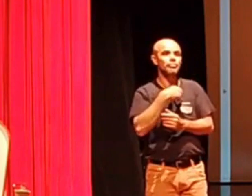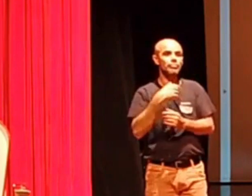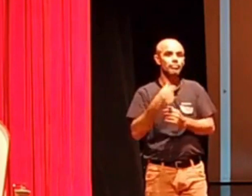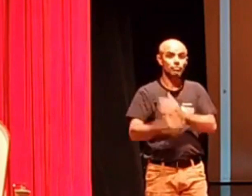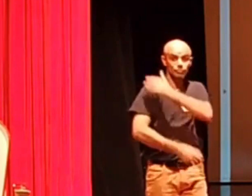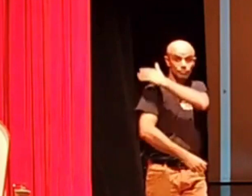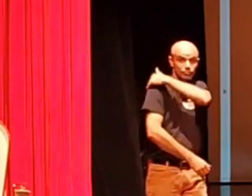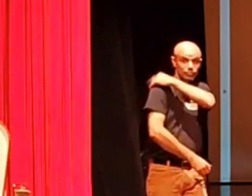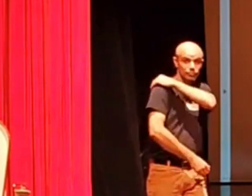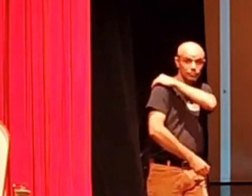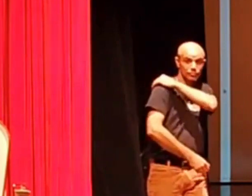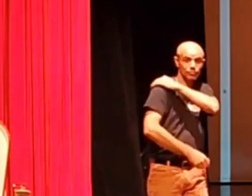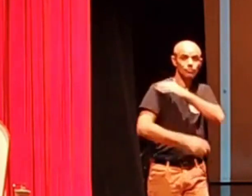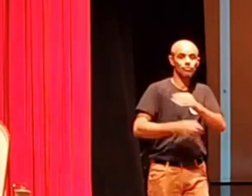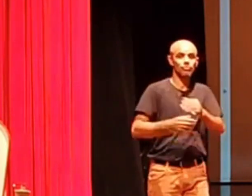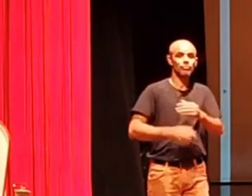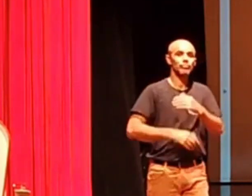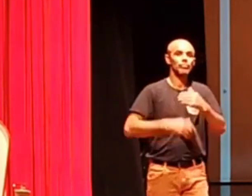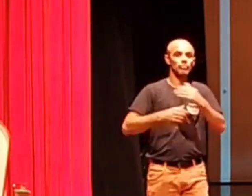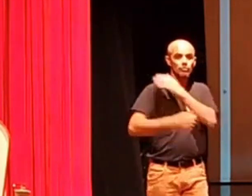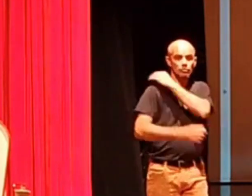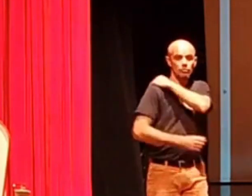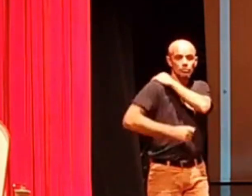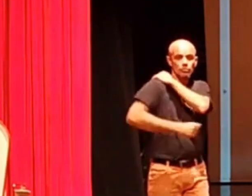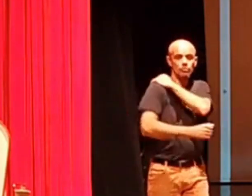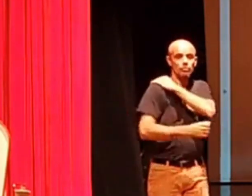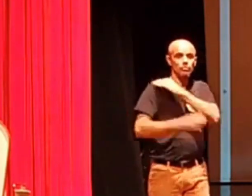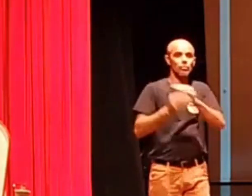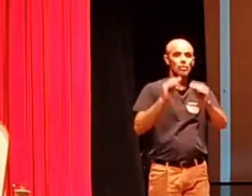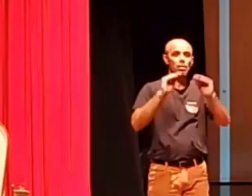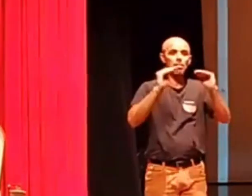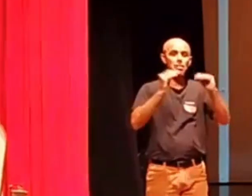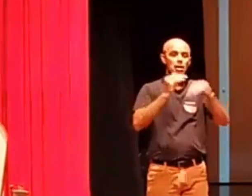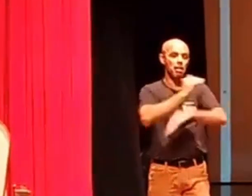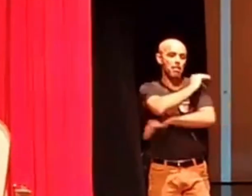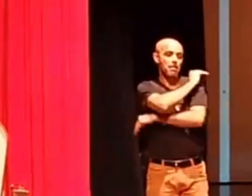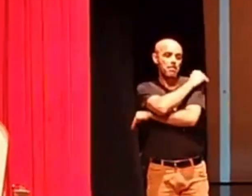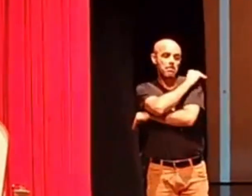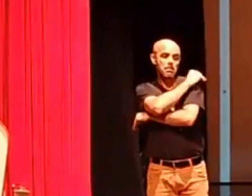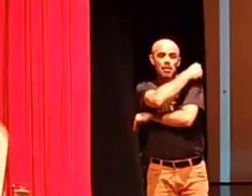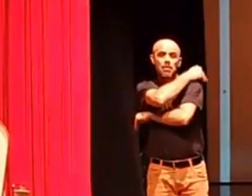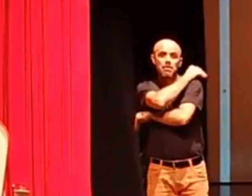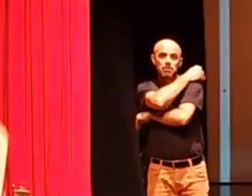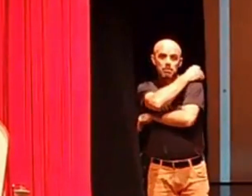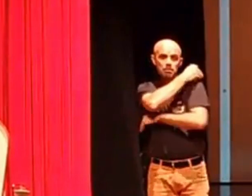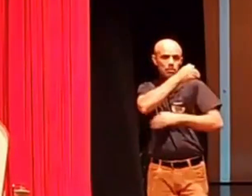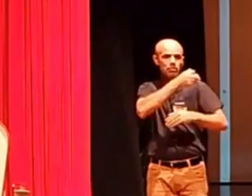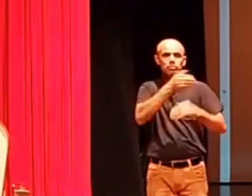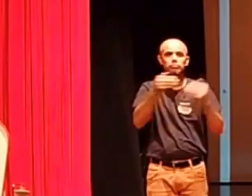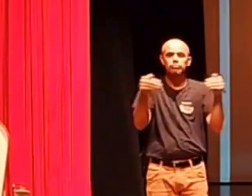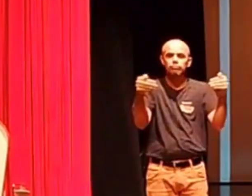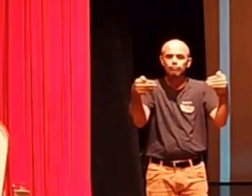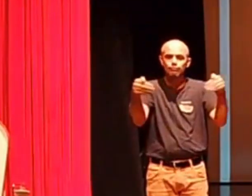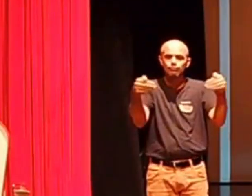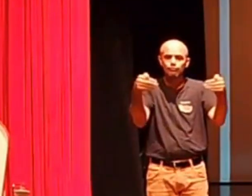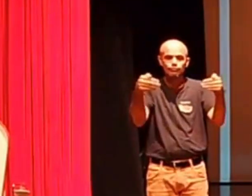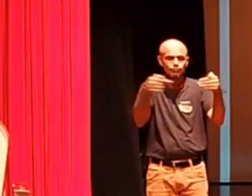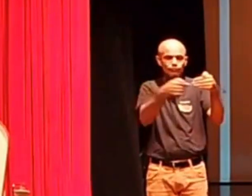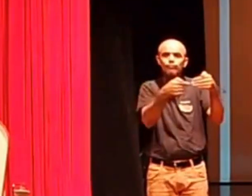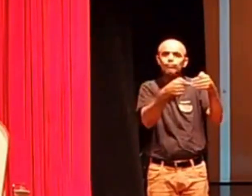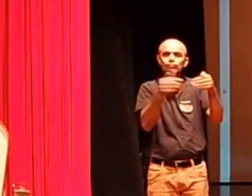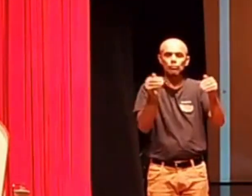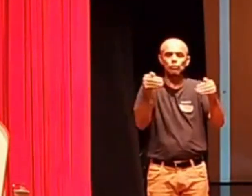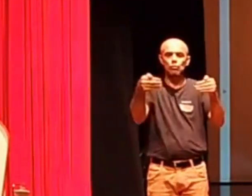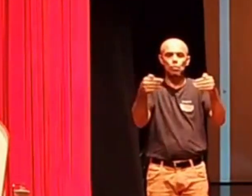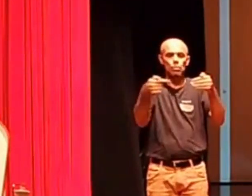que alguns conhecem como pá. Meus pacientes adoram falar isso. A pazinha das costas. Então, as pazinhas das